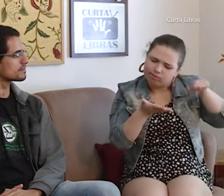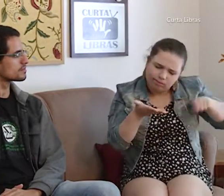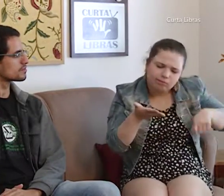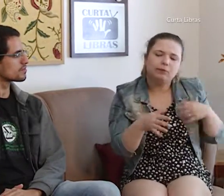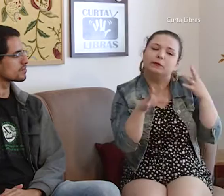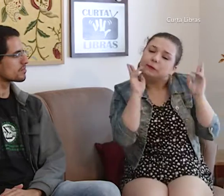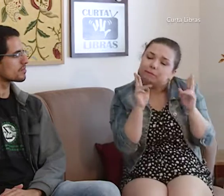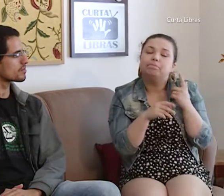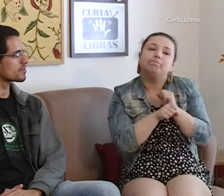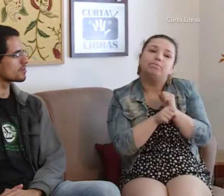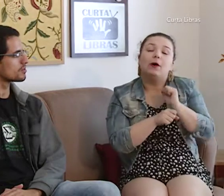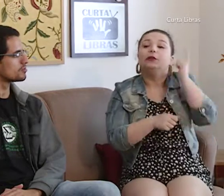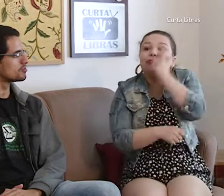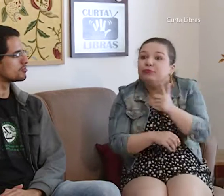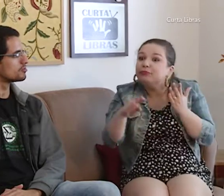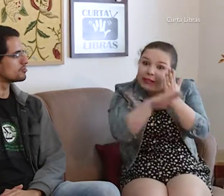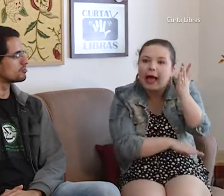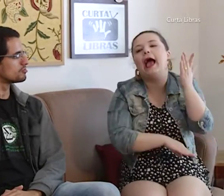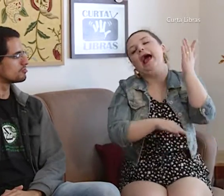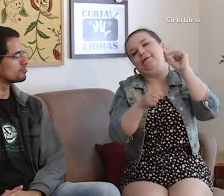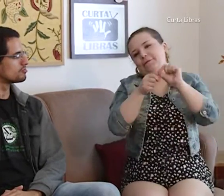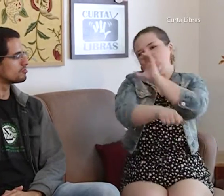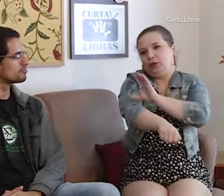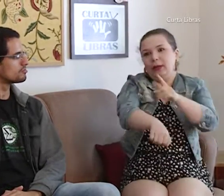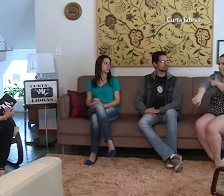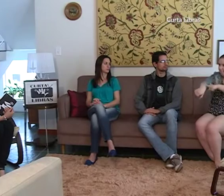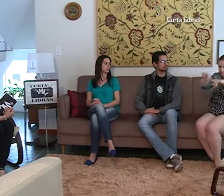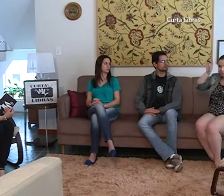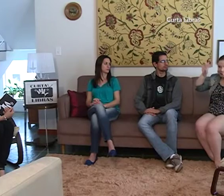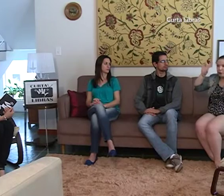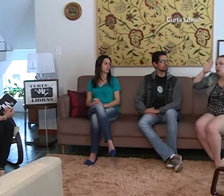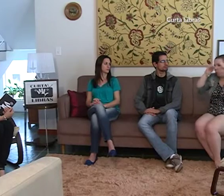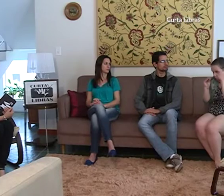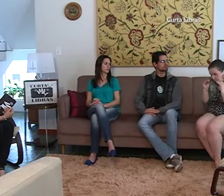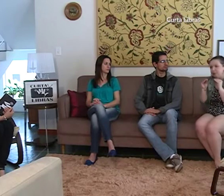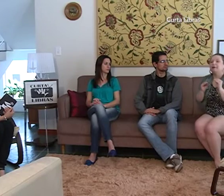Novamente a prova em Libras e consegui ser aprovado no curso de Educação Especial Noturno,